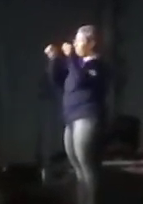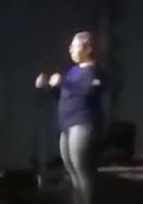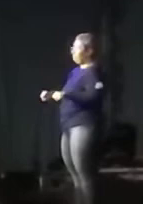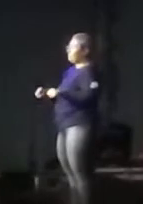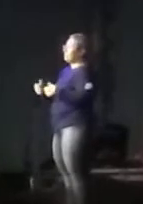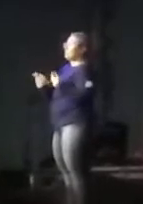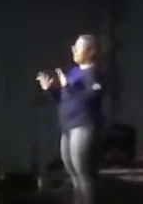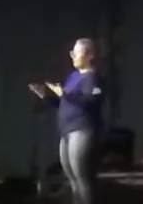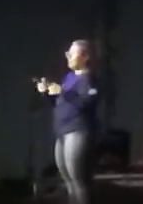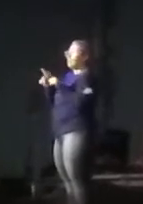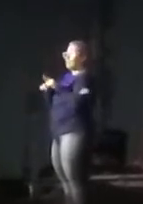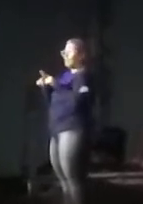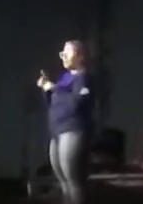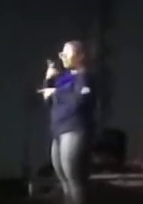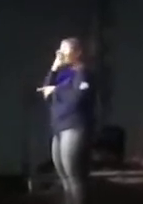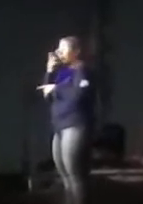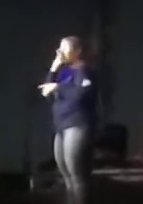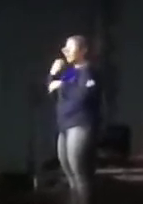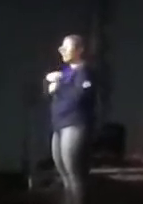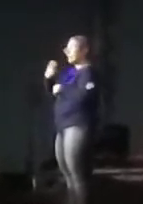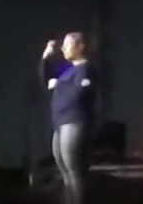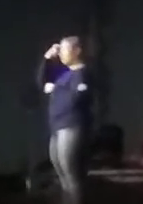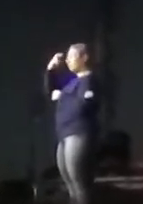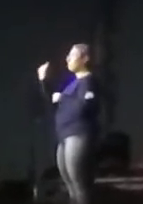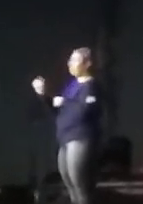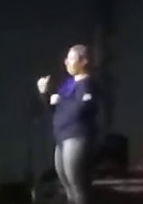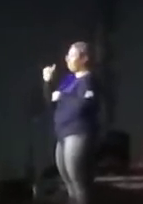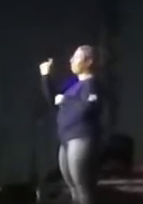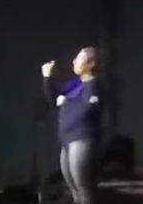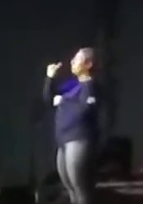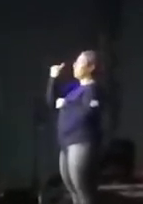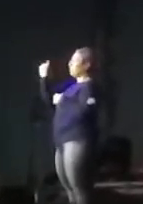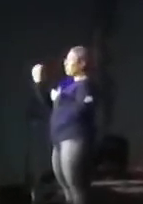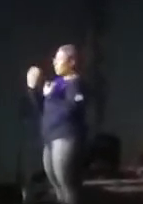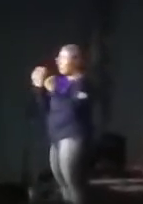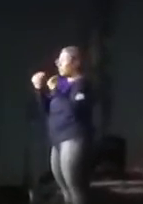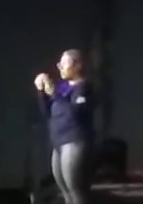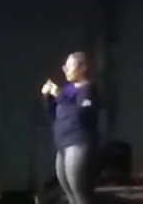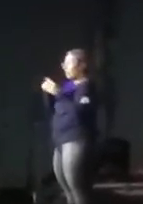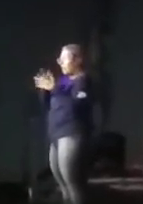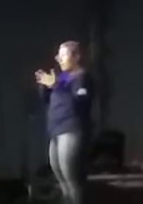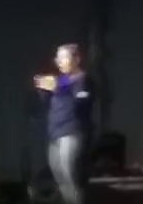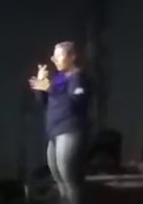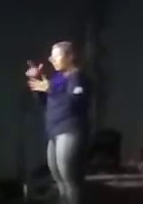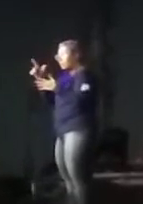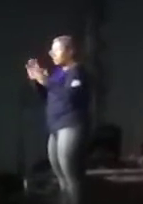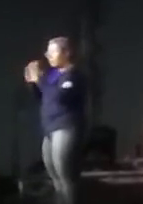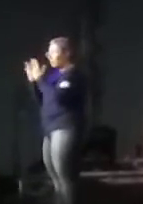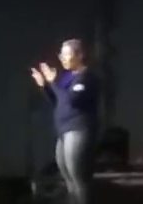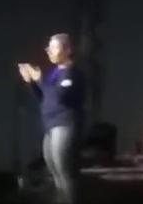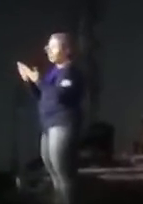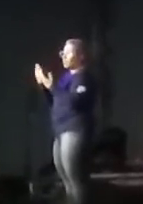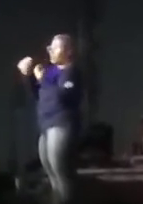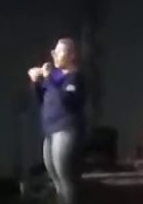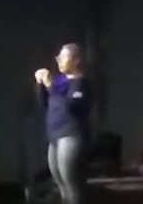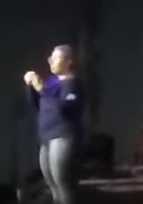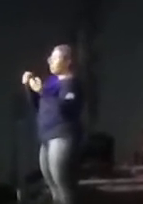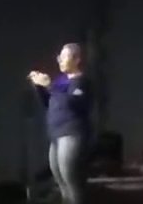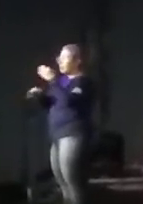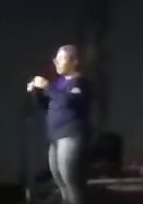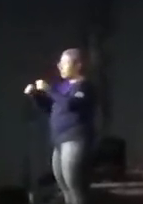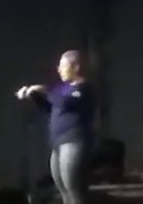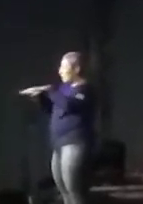né? Então, eu acho que as culturas são importantes de você ler outros livros, outras. O júri lá